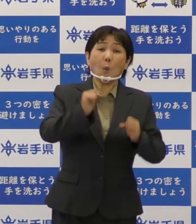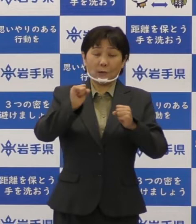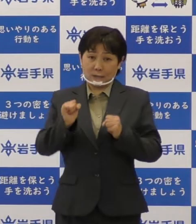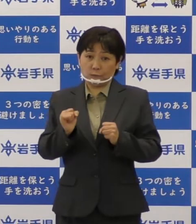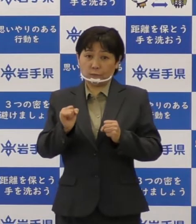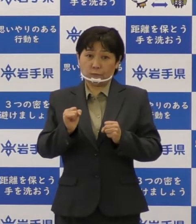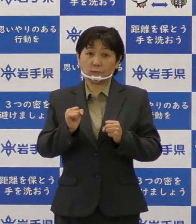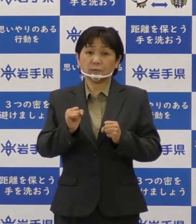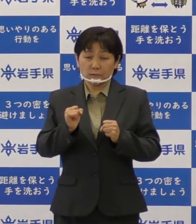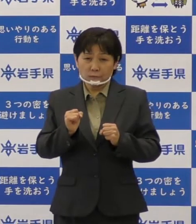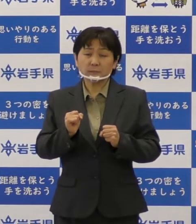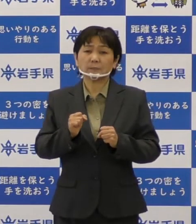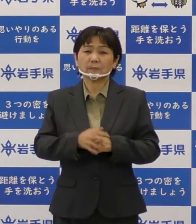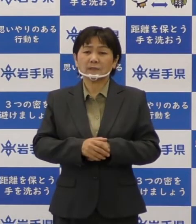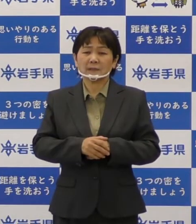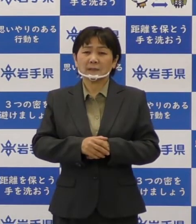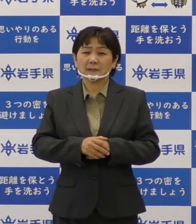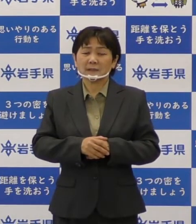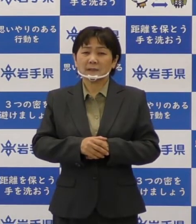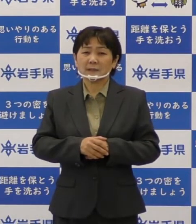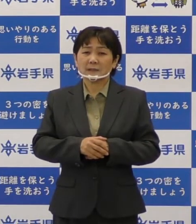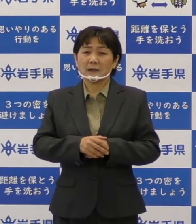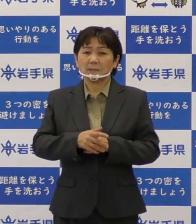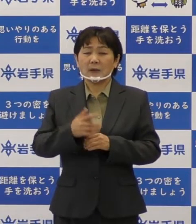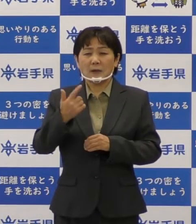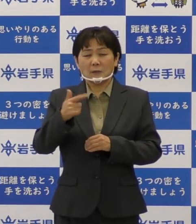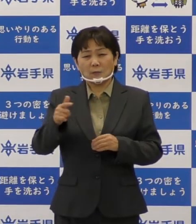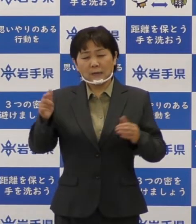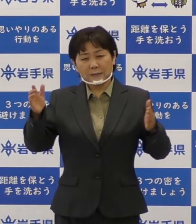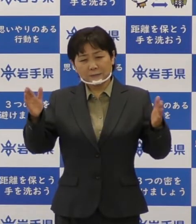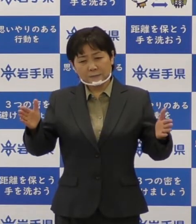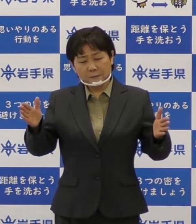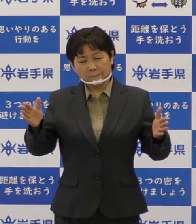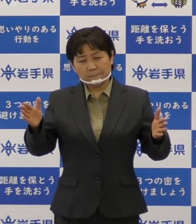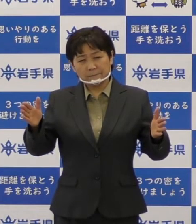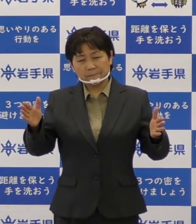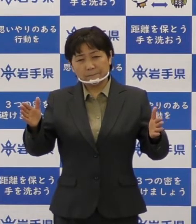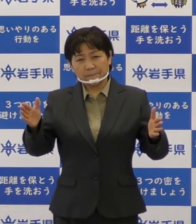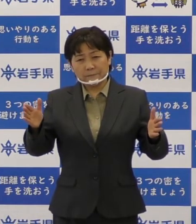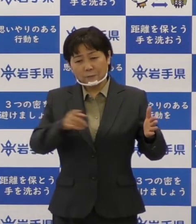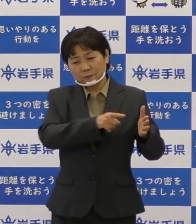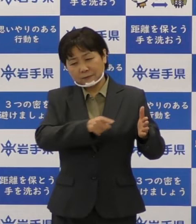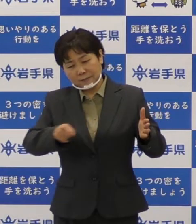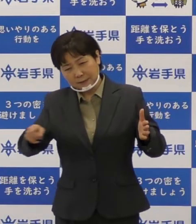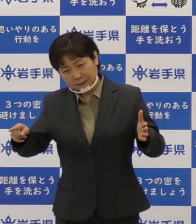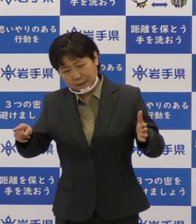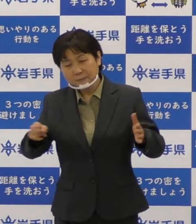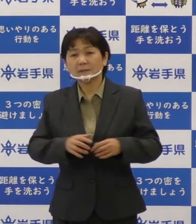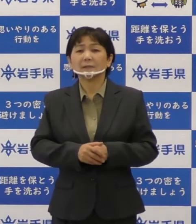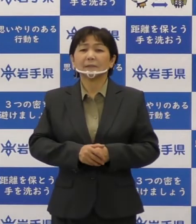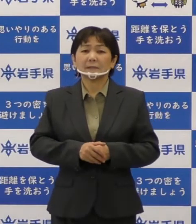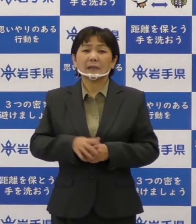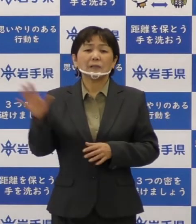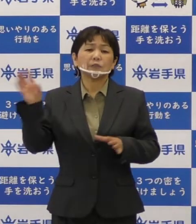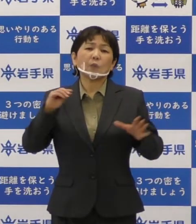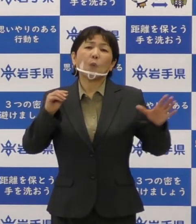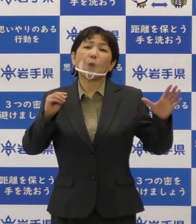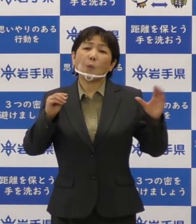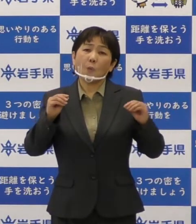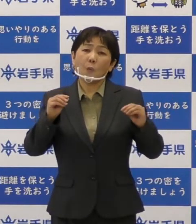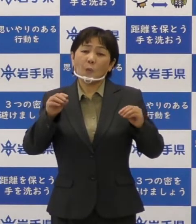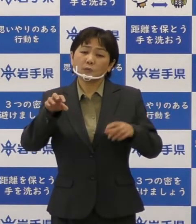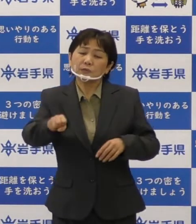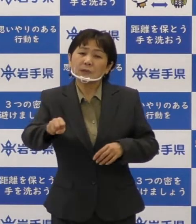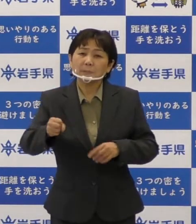短期ではなく長期とこう決めているわけではなく、短期的にこう地元を届け、それを踏まえて動いてほ